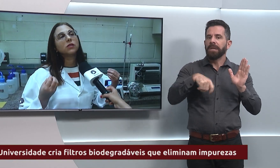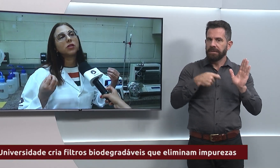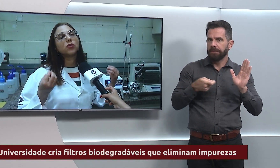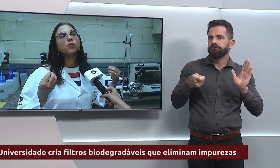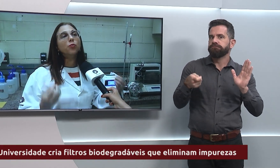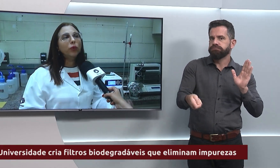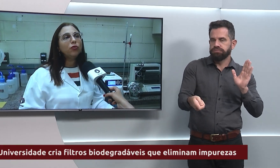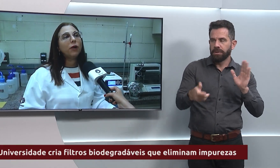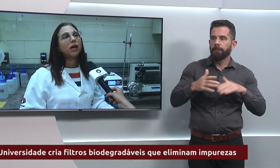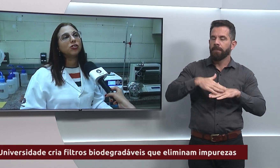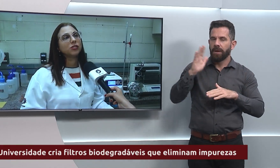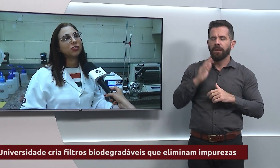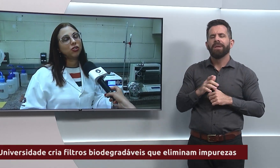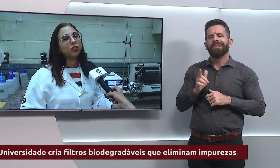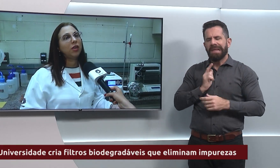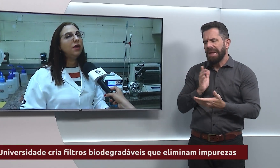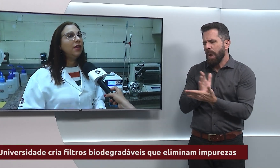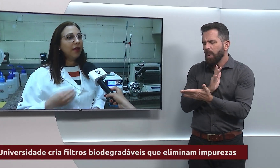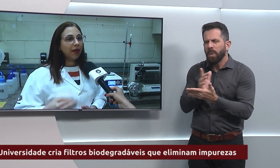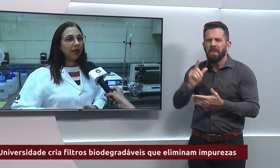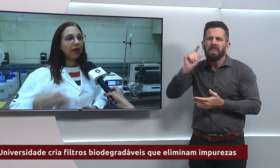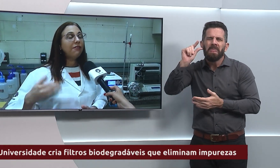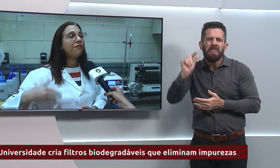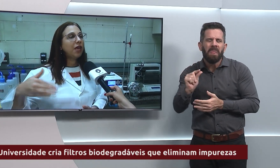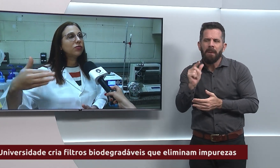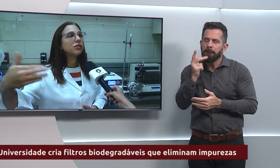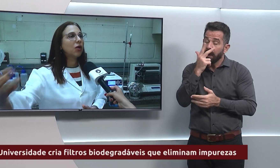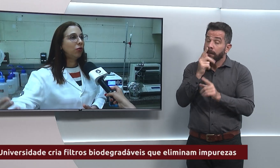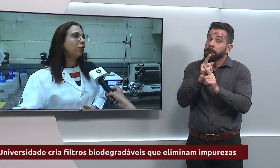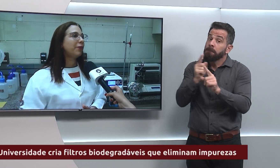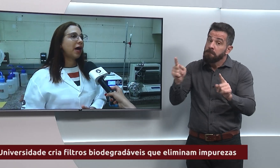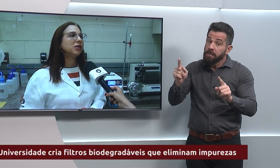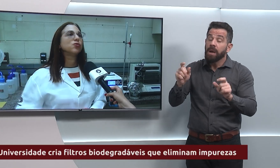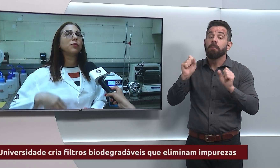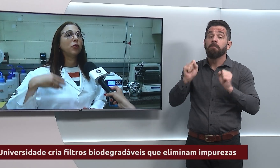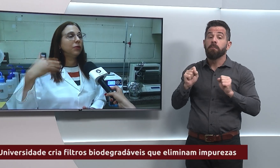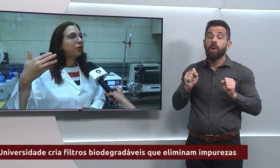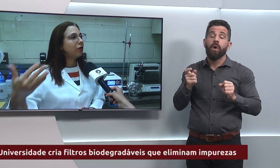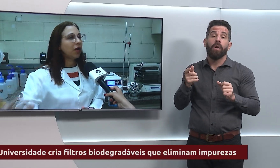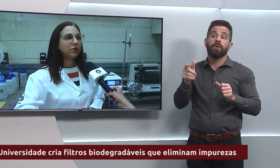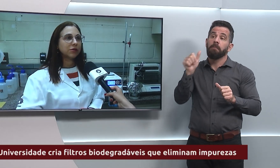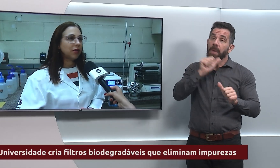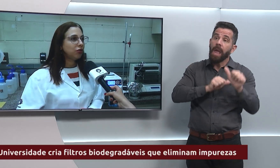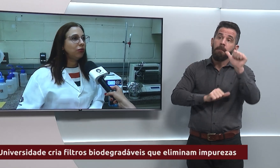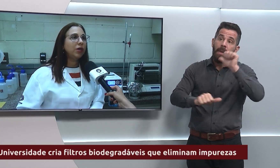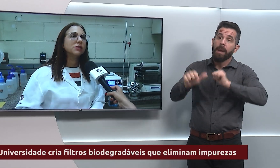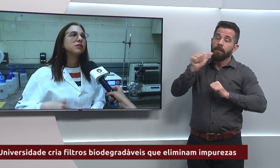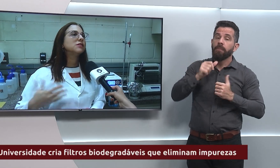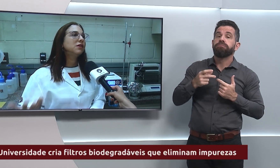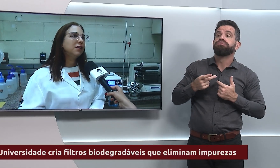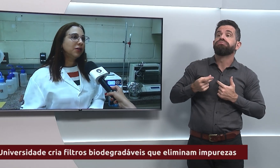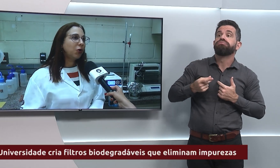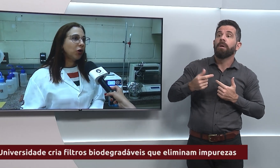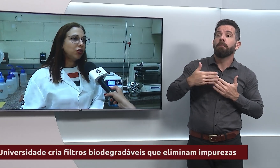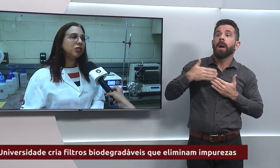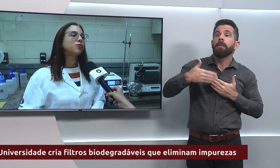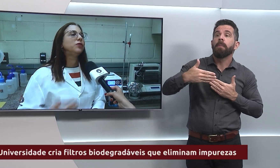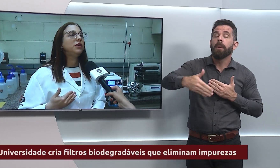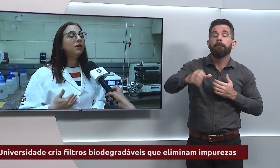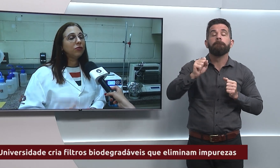concentrações muito baixas, a gente tem efeitos a longo prazo que podem provocar uma série de doenças no organismo, e